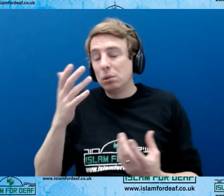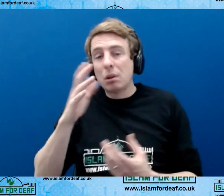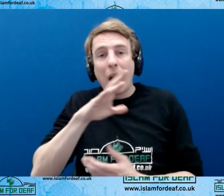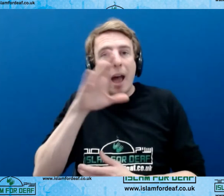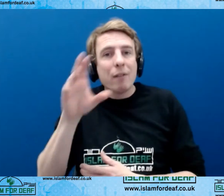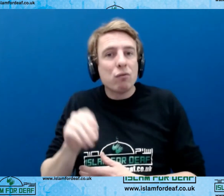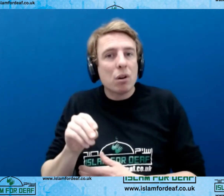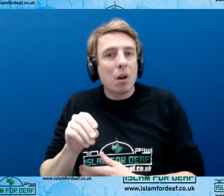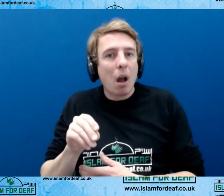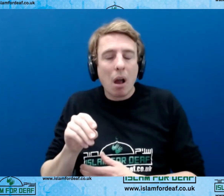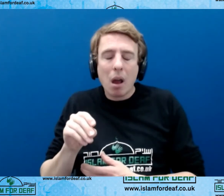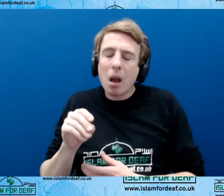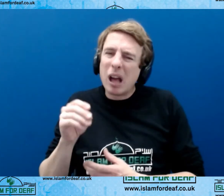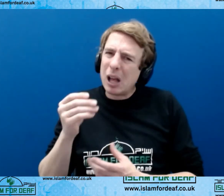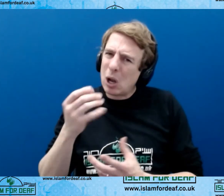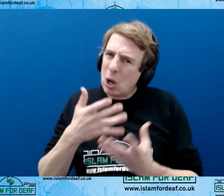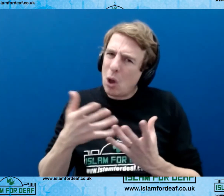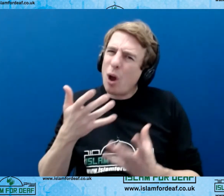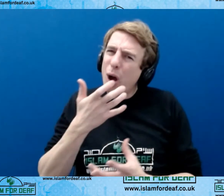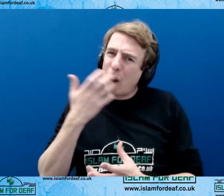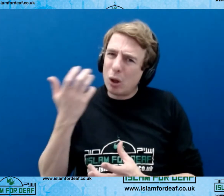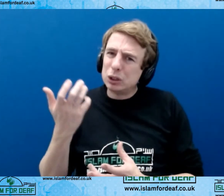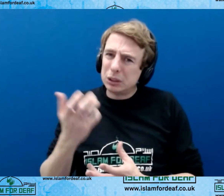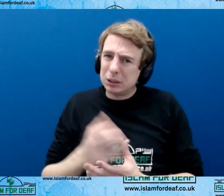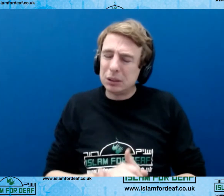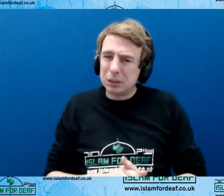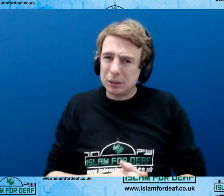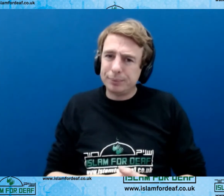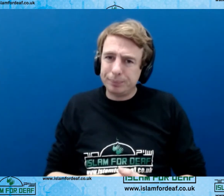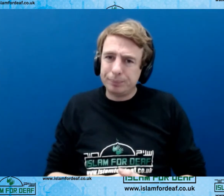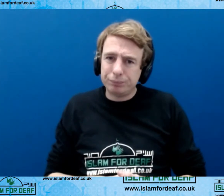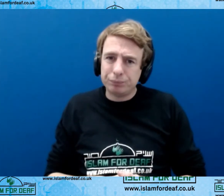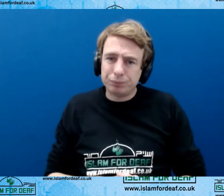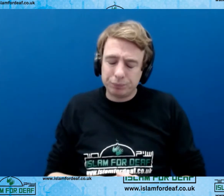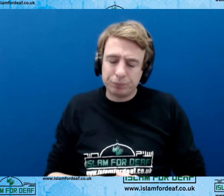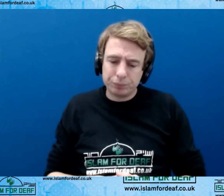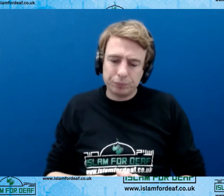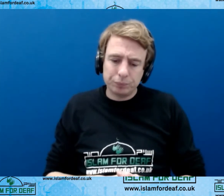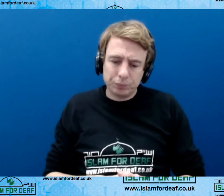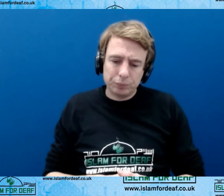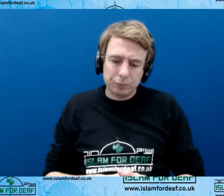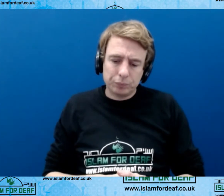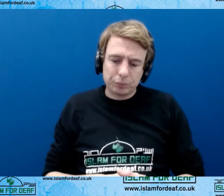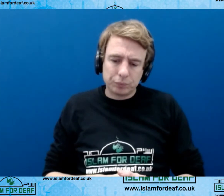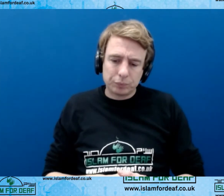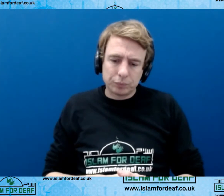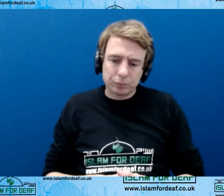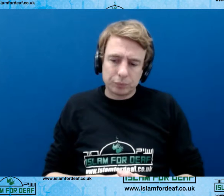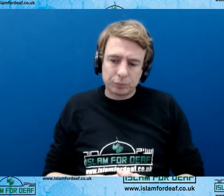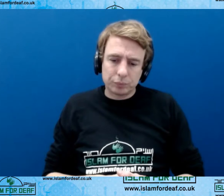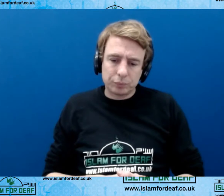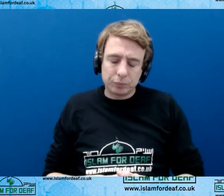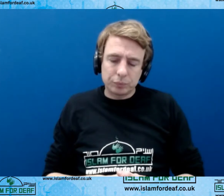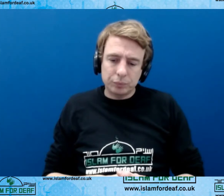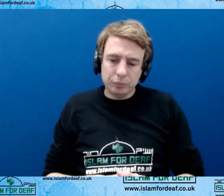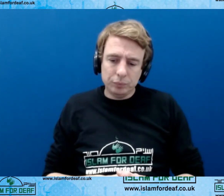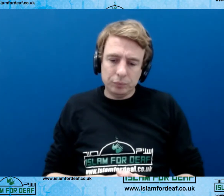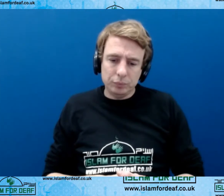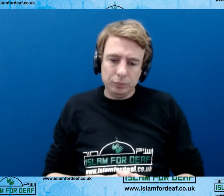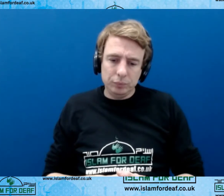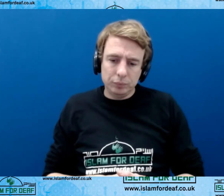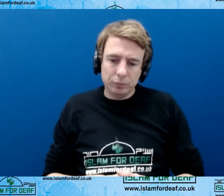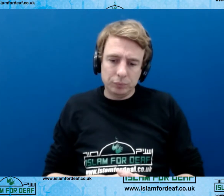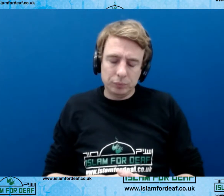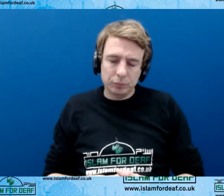طويلا يصومون 20 ساعة عن الطعام في رمضان. Subhanallah. ونحن كذلك شيخنا. أثابكم